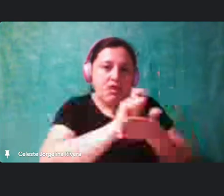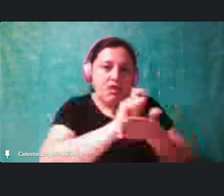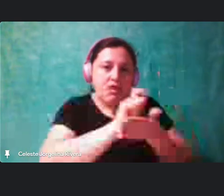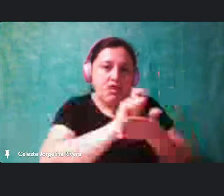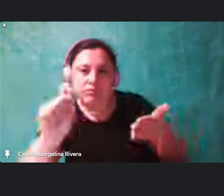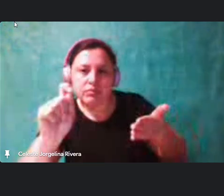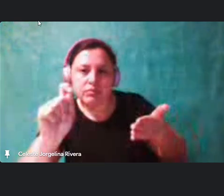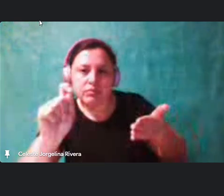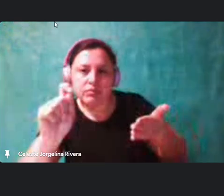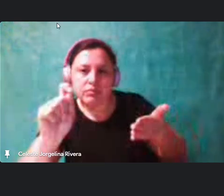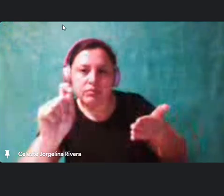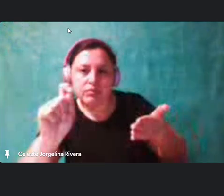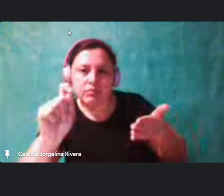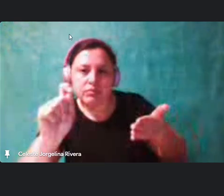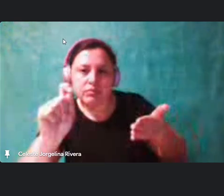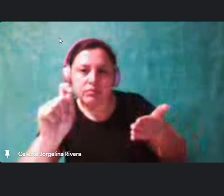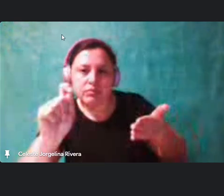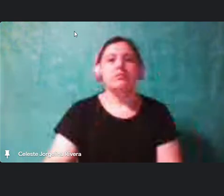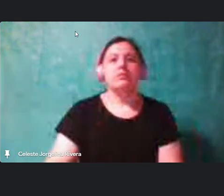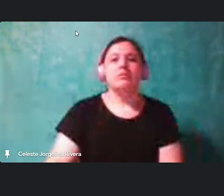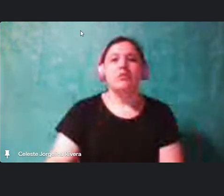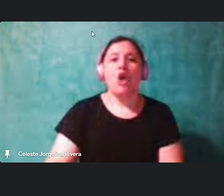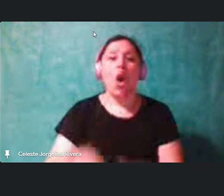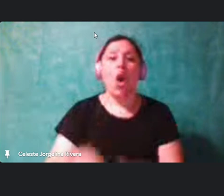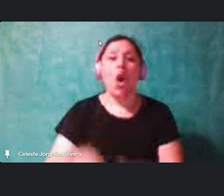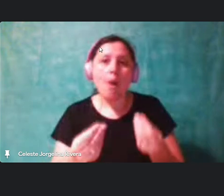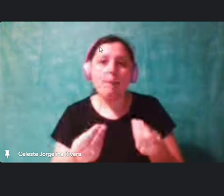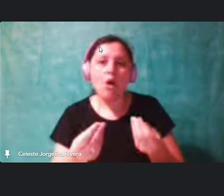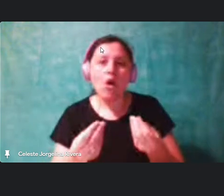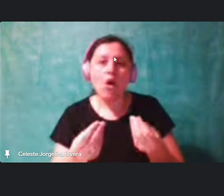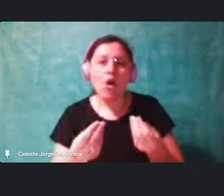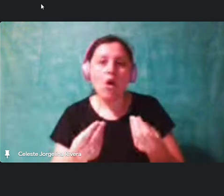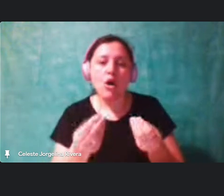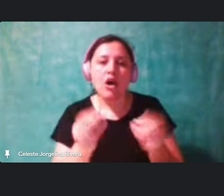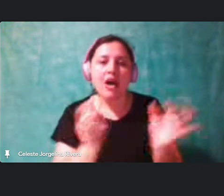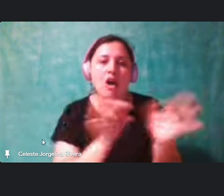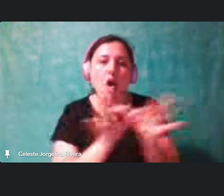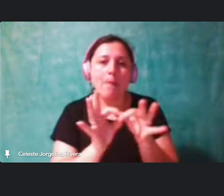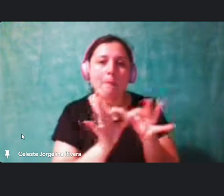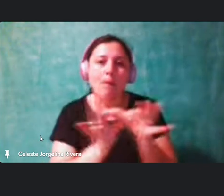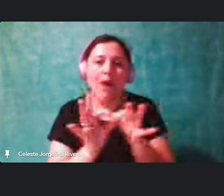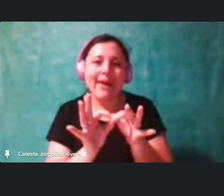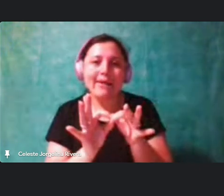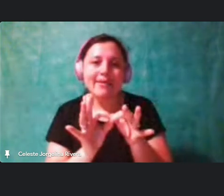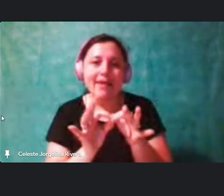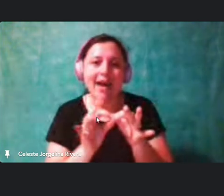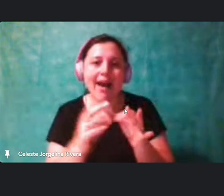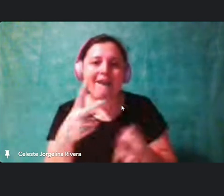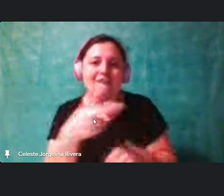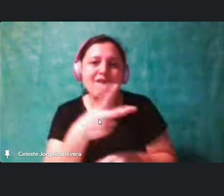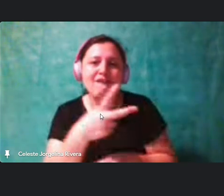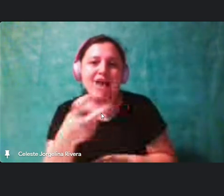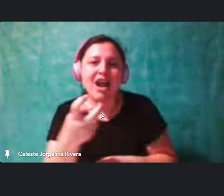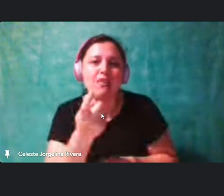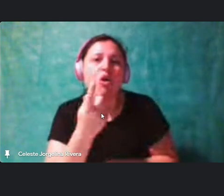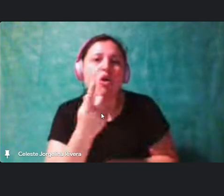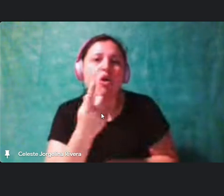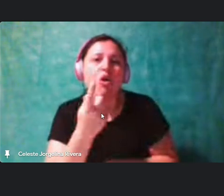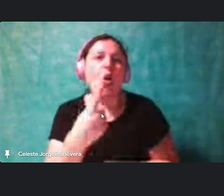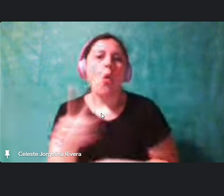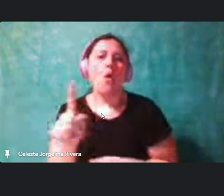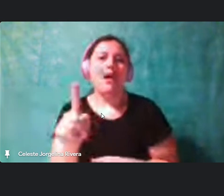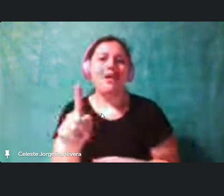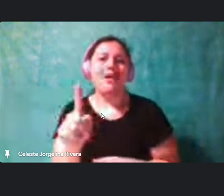están compuestas, ¿sí? Qué tipo de verbos las componen, y traducir las oraciones. Ahí vamos a encontrarnos con